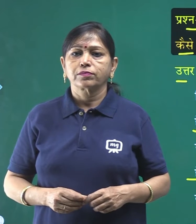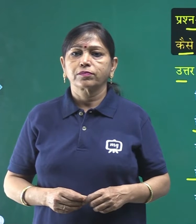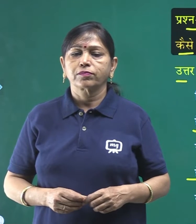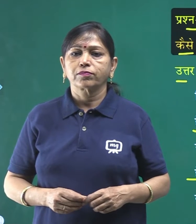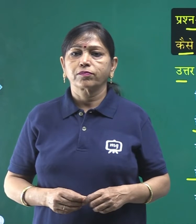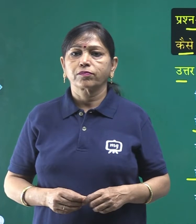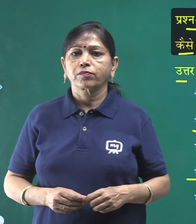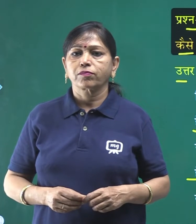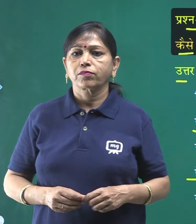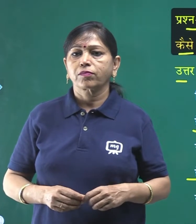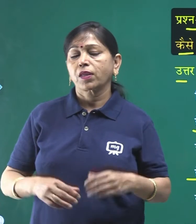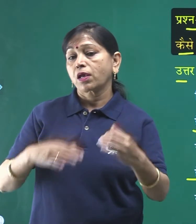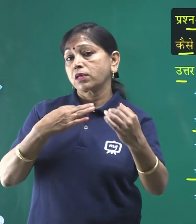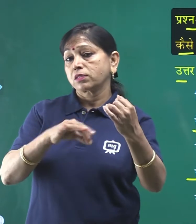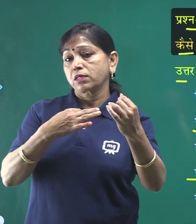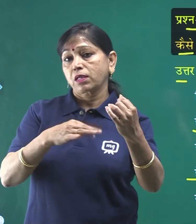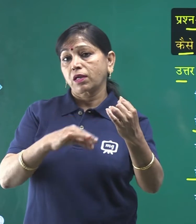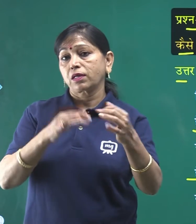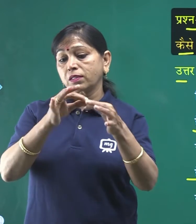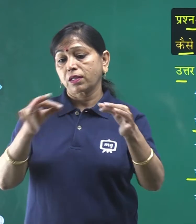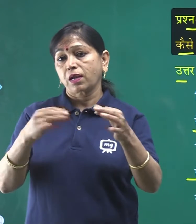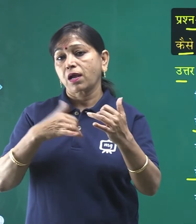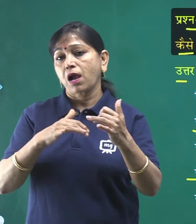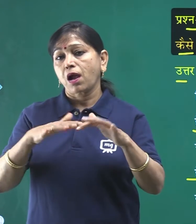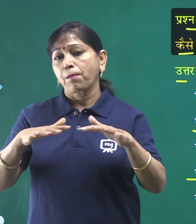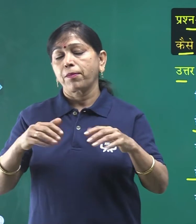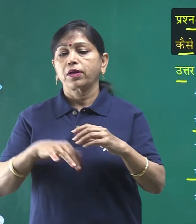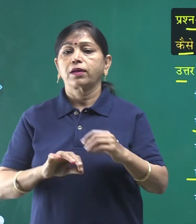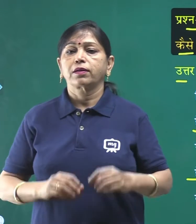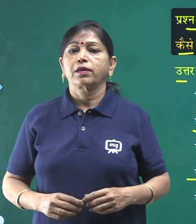सितार के तार का कंपन करना।